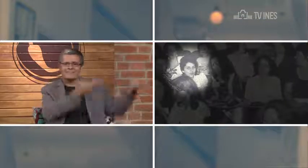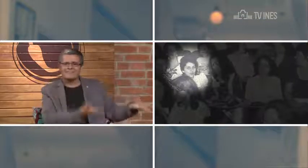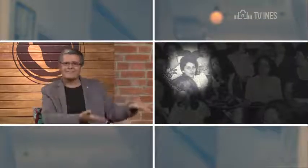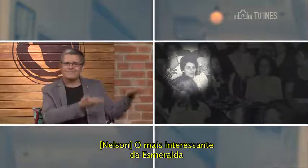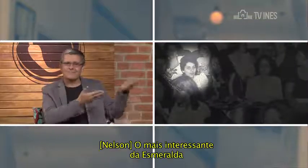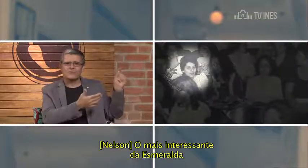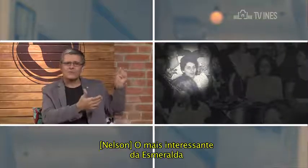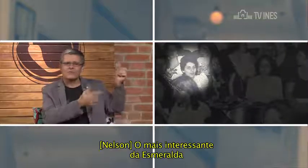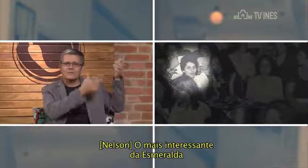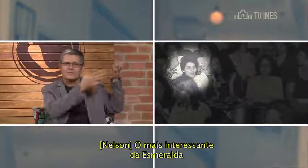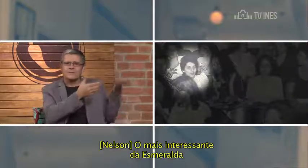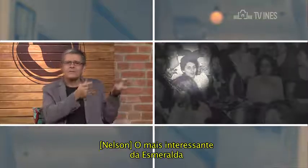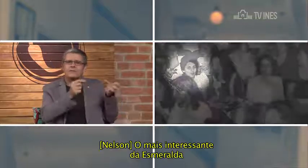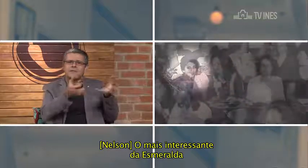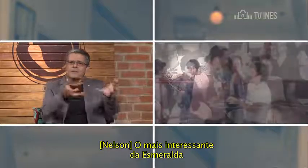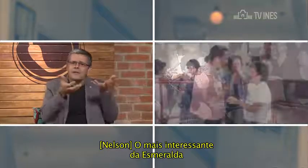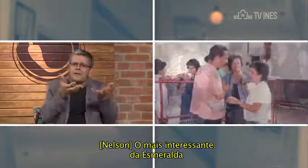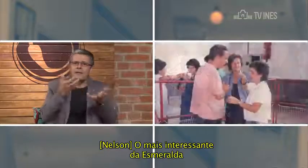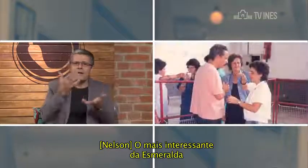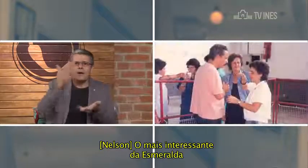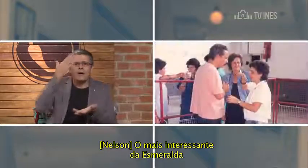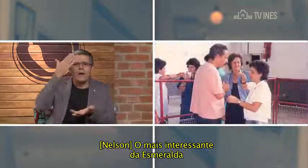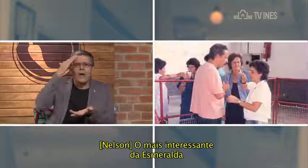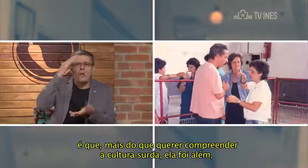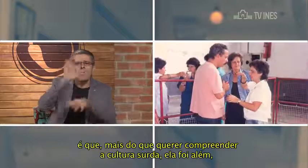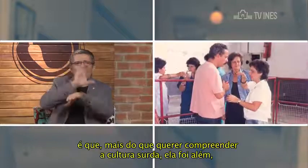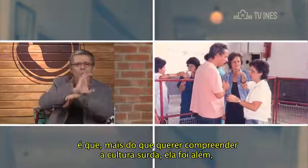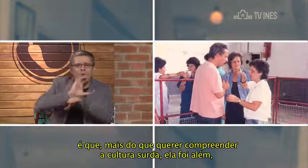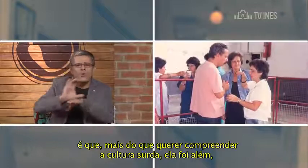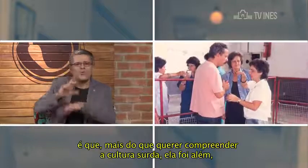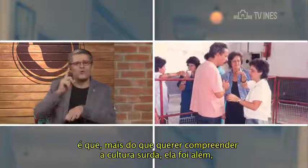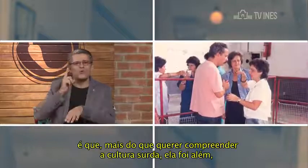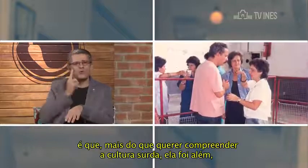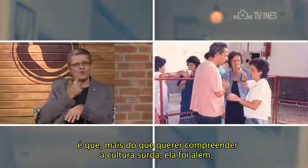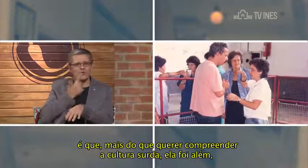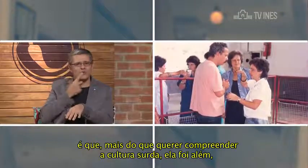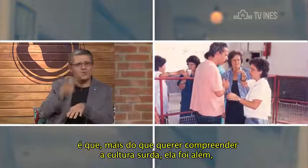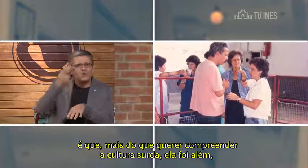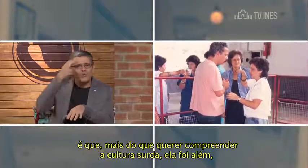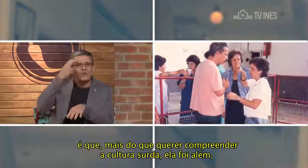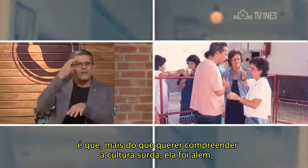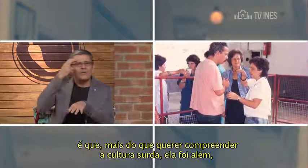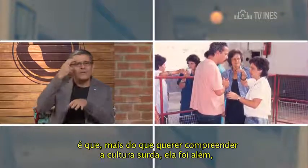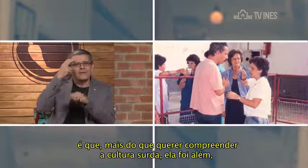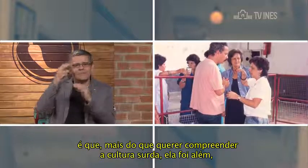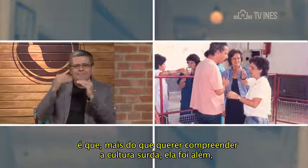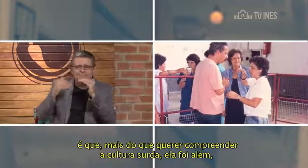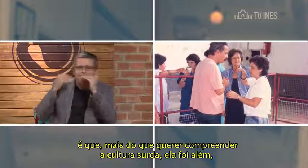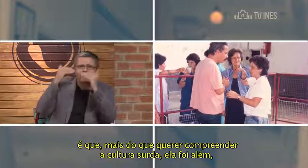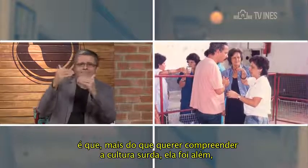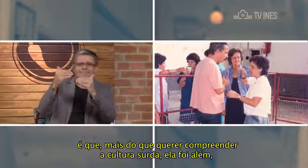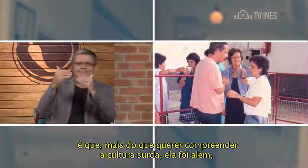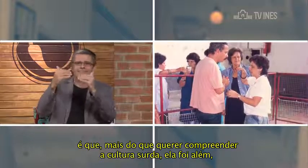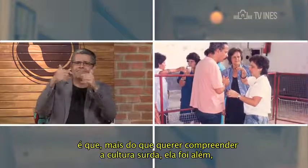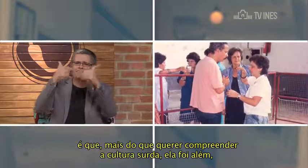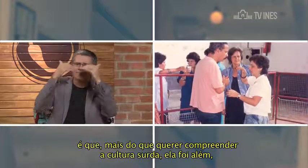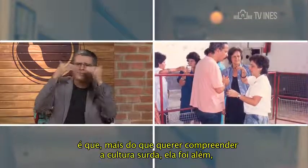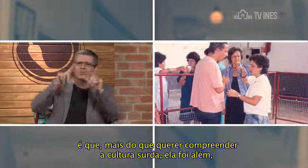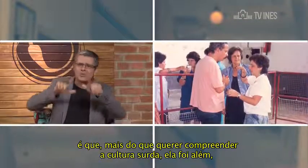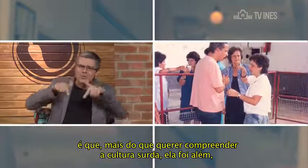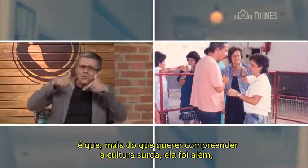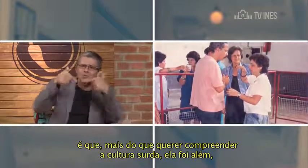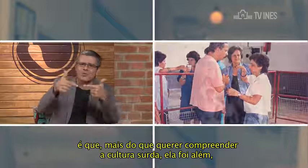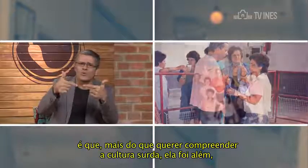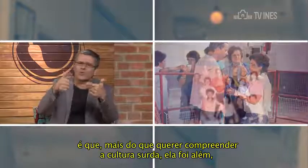O mais interessante Da Esmeralda É que Mais do que Querer compreender